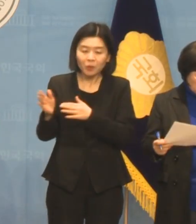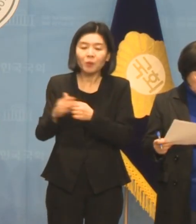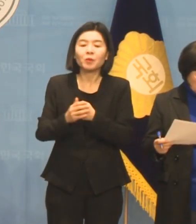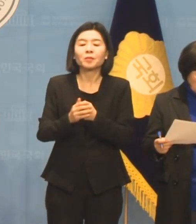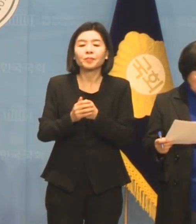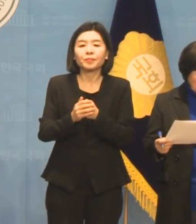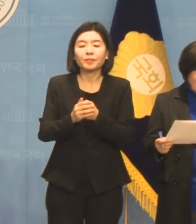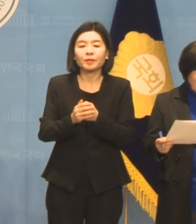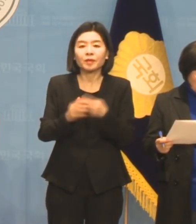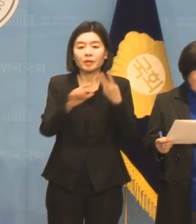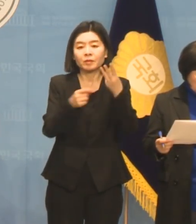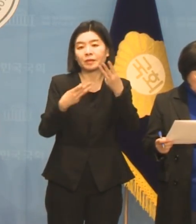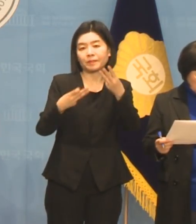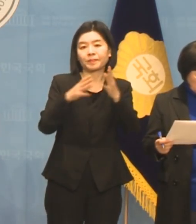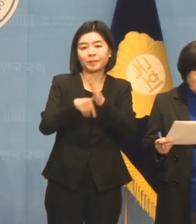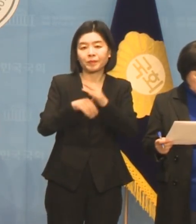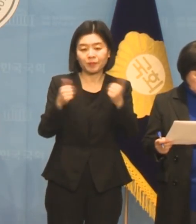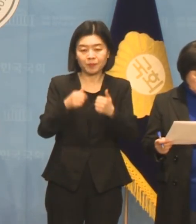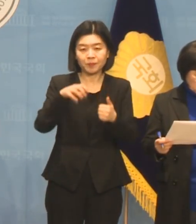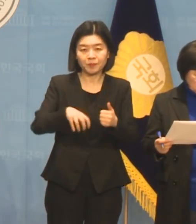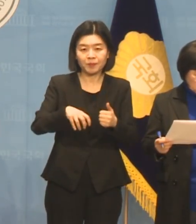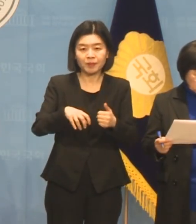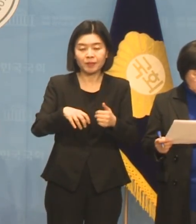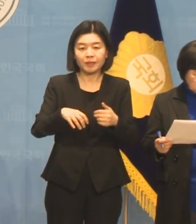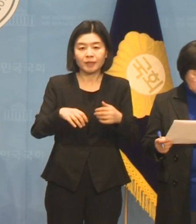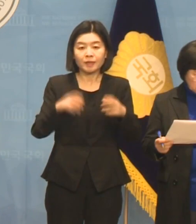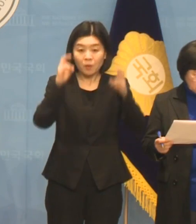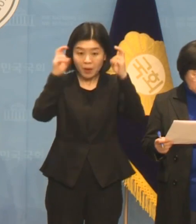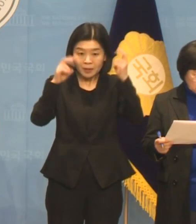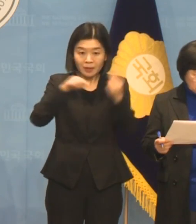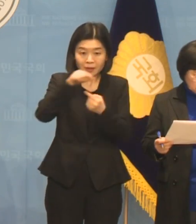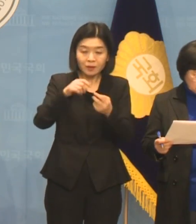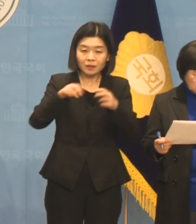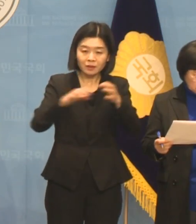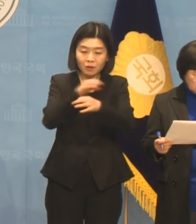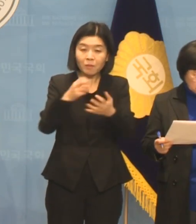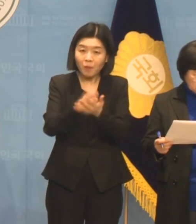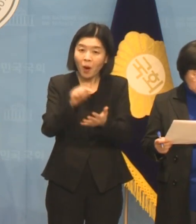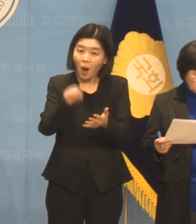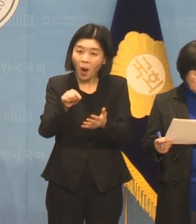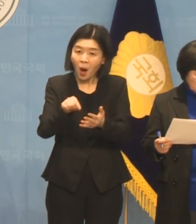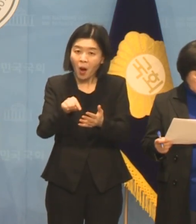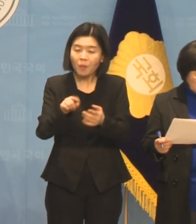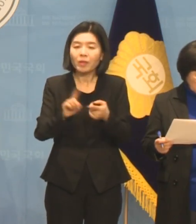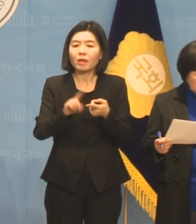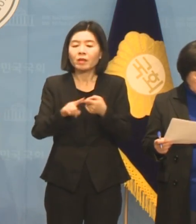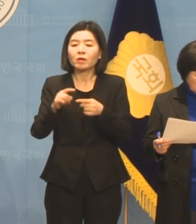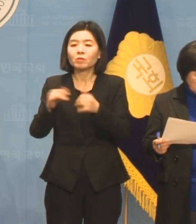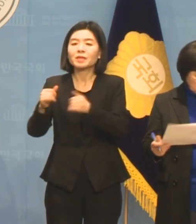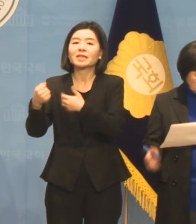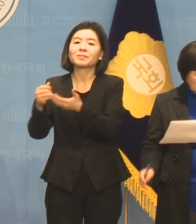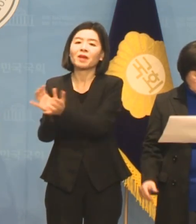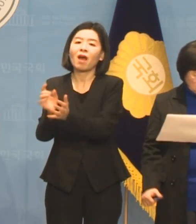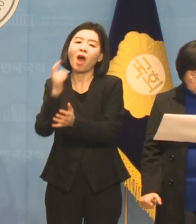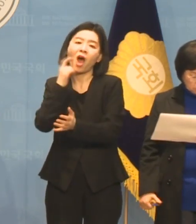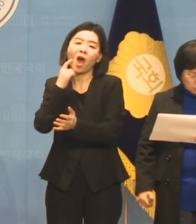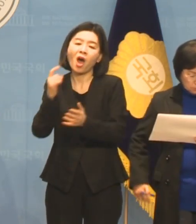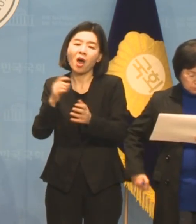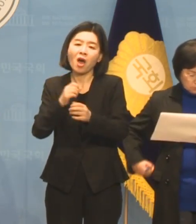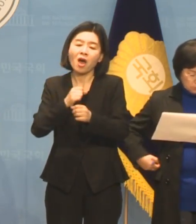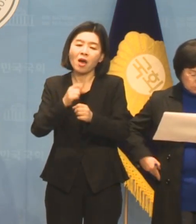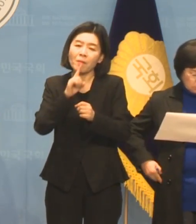말씀드리겠습니다. 3월 13일 국회에서 처리된 상법 개정안과 관련하여 국민의힘의 거짓 선동이 도를 넘고 있습니다. 권영세